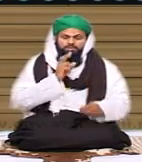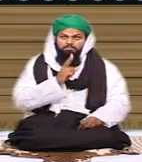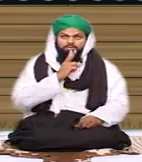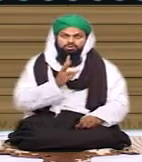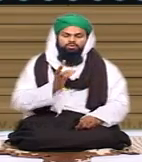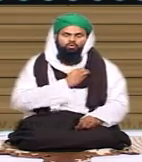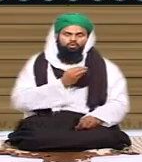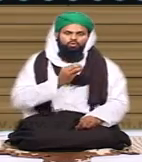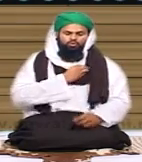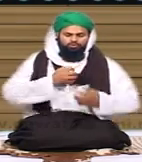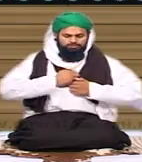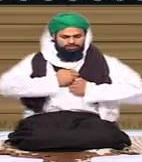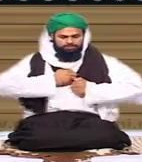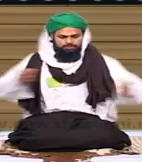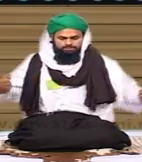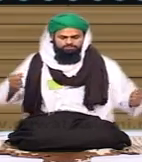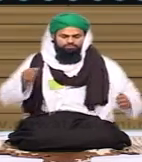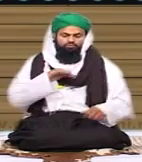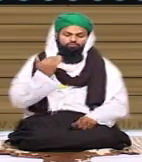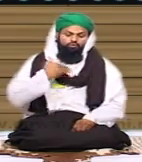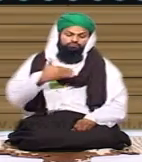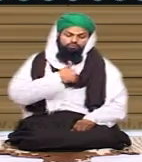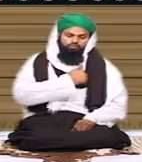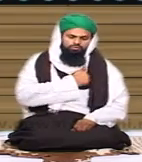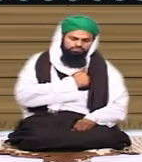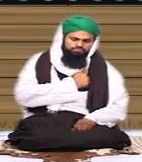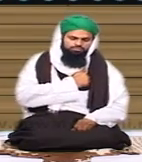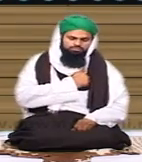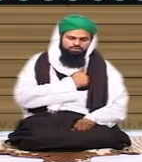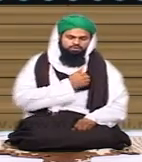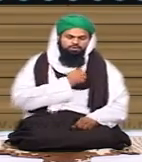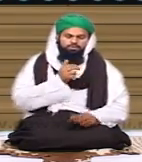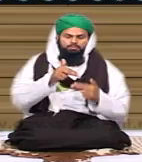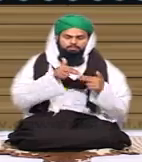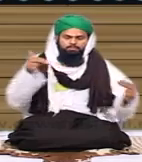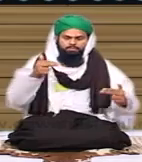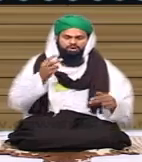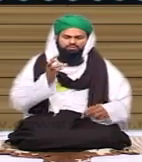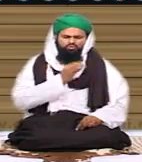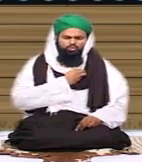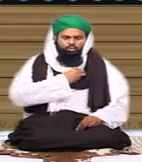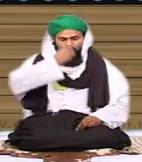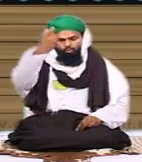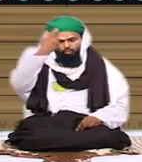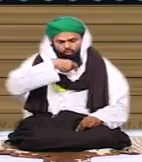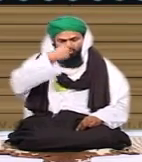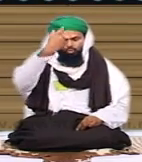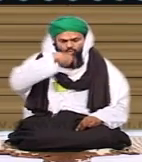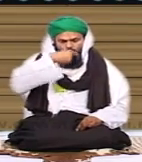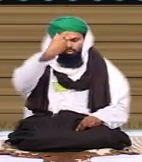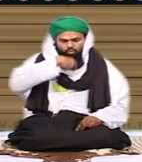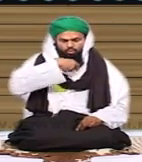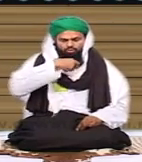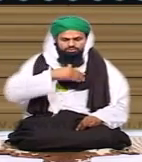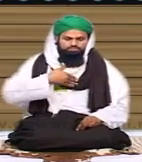जाती, कपड़े फाड़ देते और कई बार जनाजे उठ जाते। ऐसा ज़ौक़ और रिक्कत तारी होती दिन के